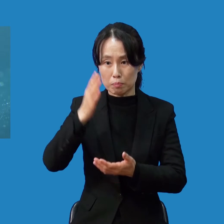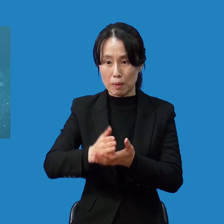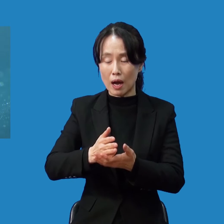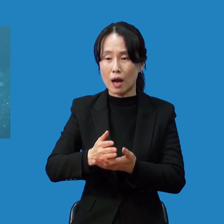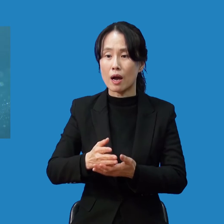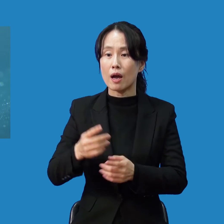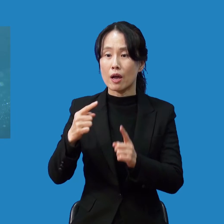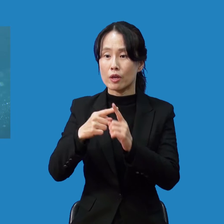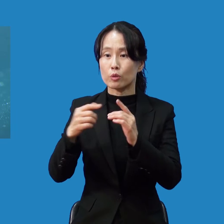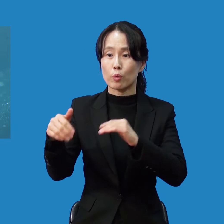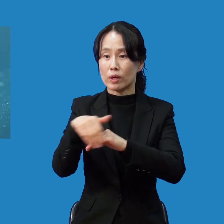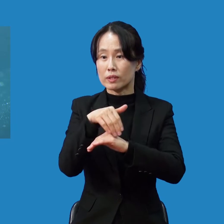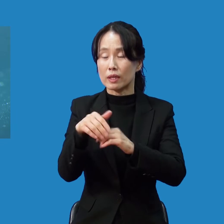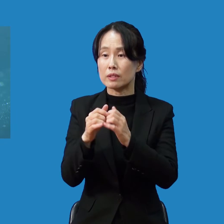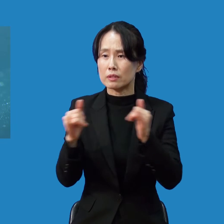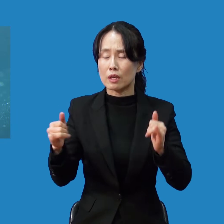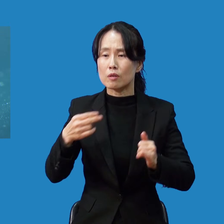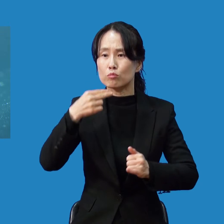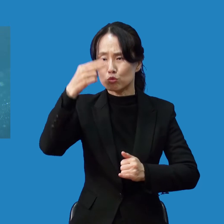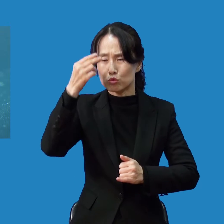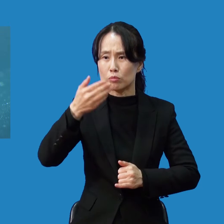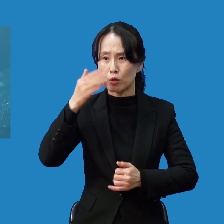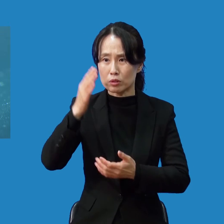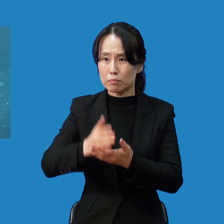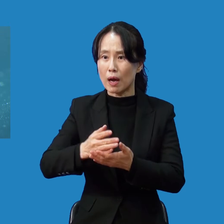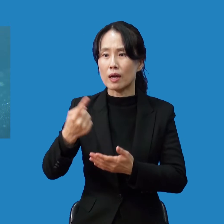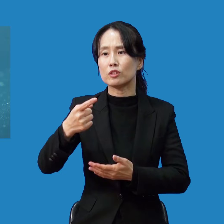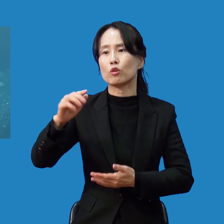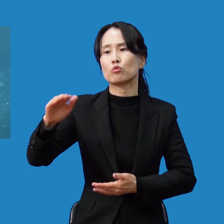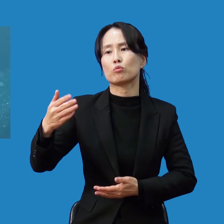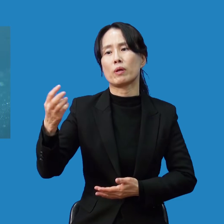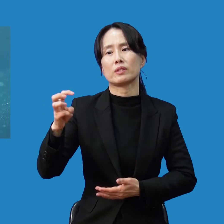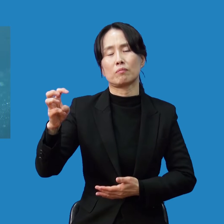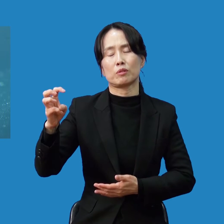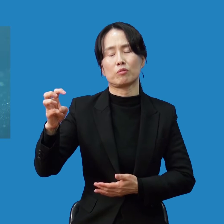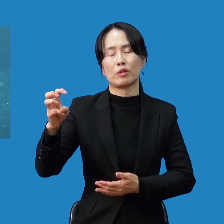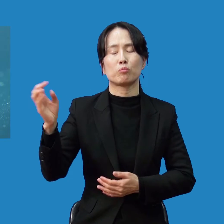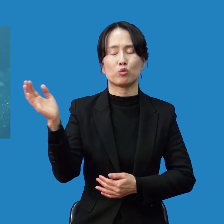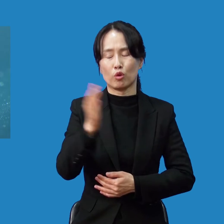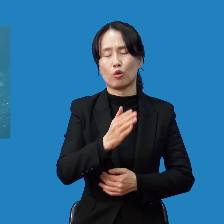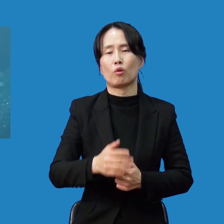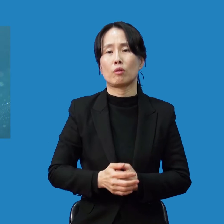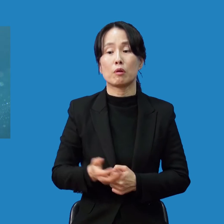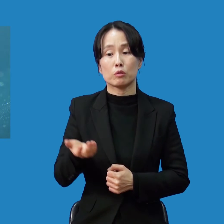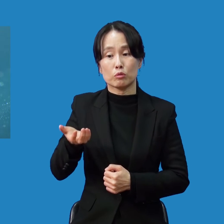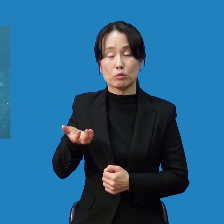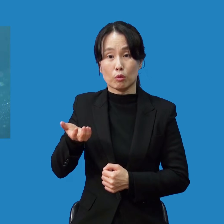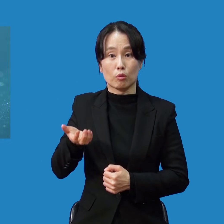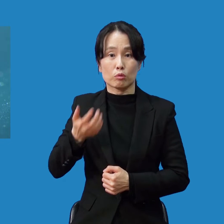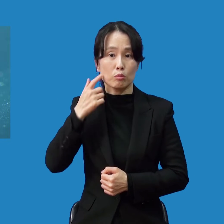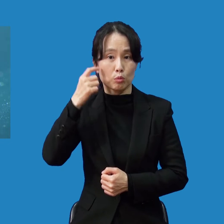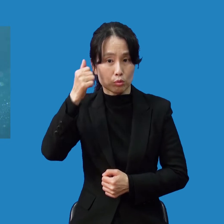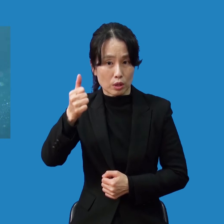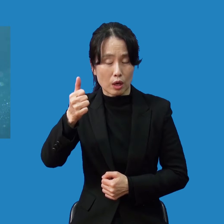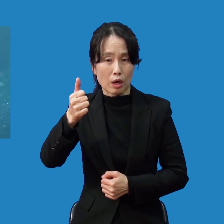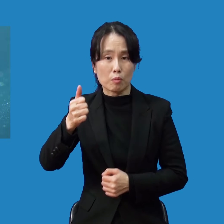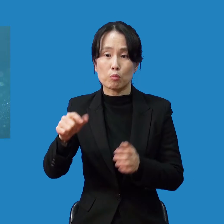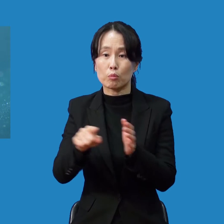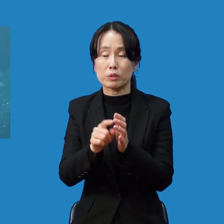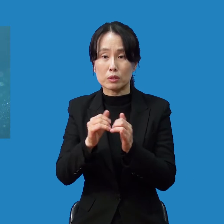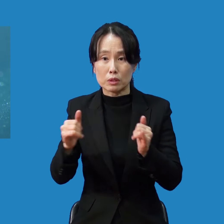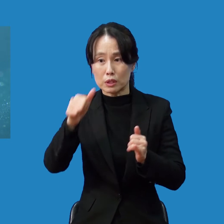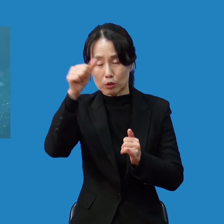1930년대부터입니다. 1830년대부터입니다. 그 전까지는 목사나 교인들이나 다 술, 담배를